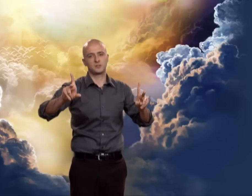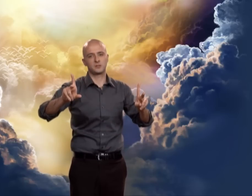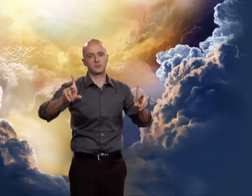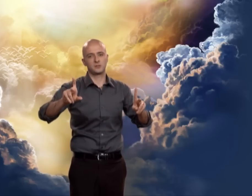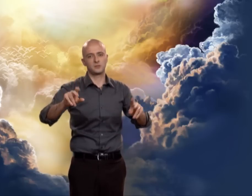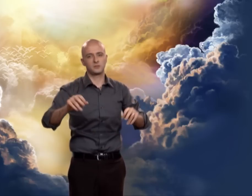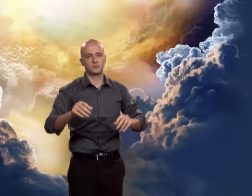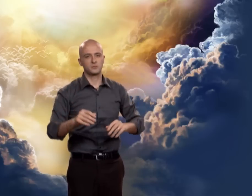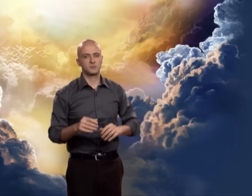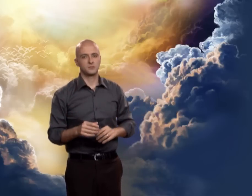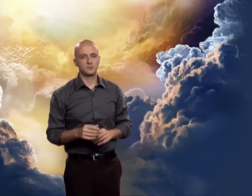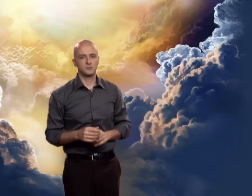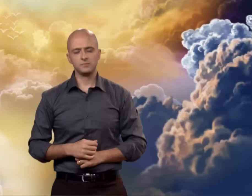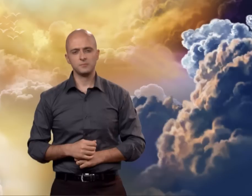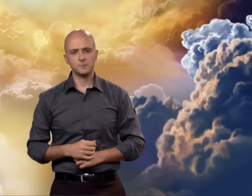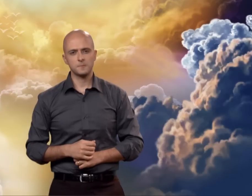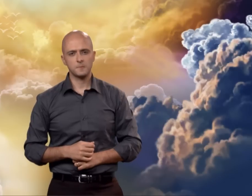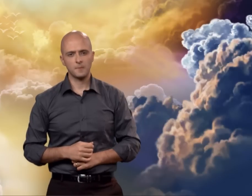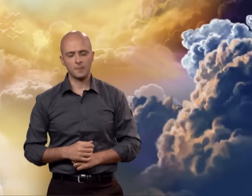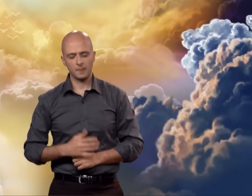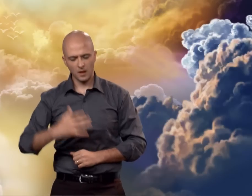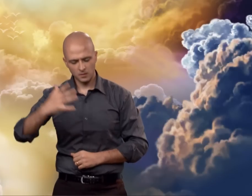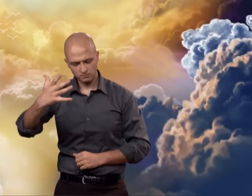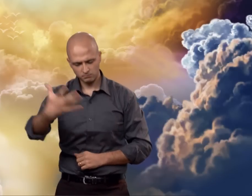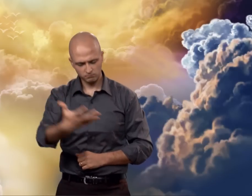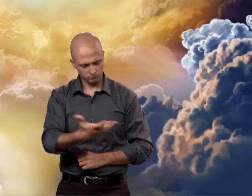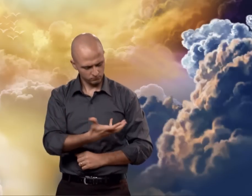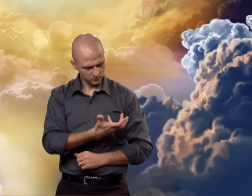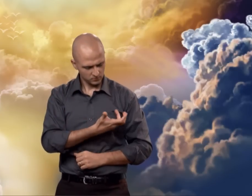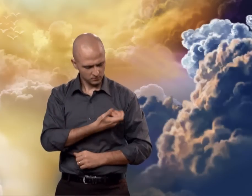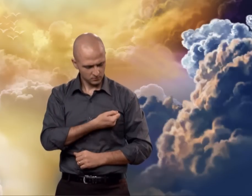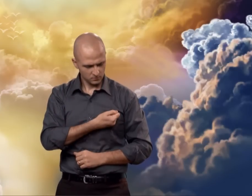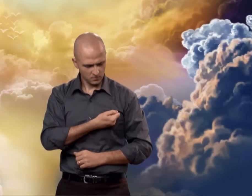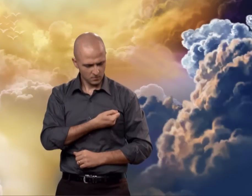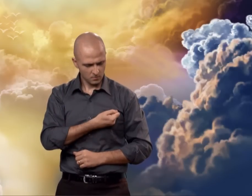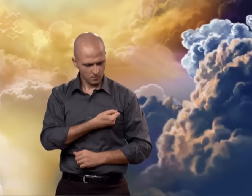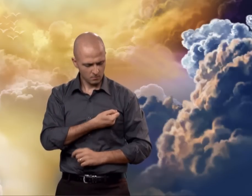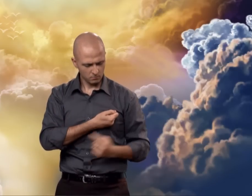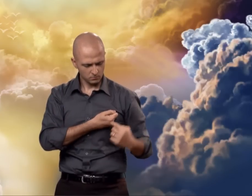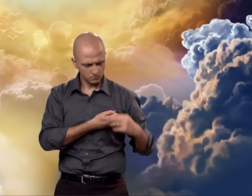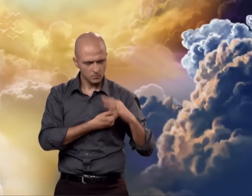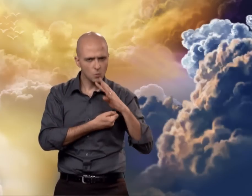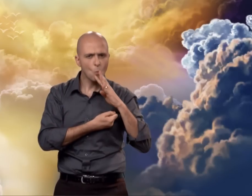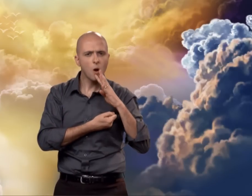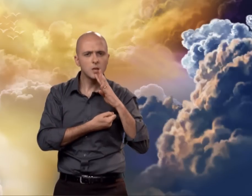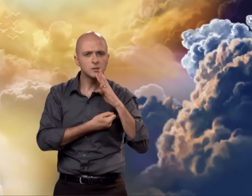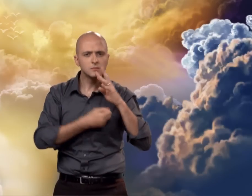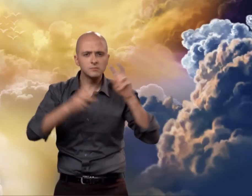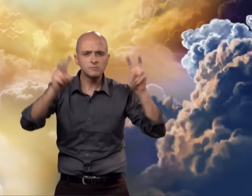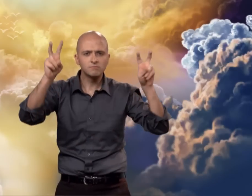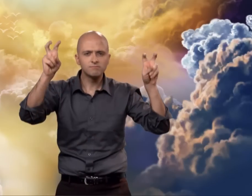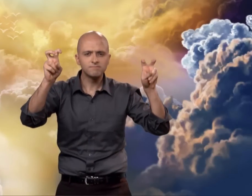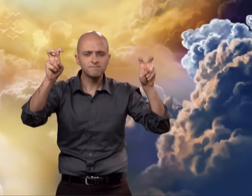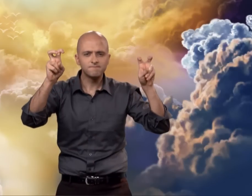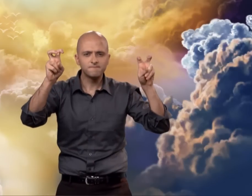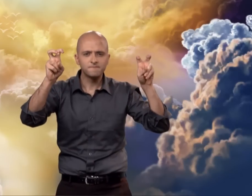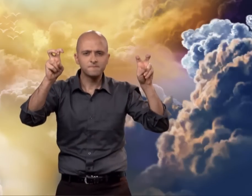que têm sede. O vencedor herdará tudo isto, e eu serei seu Deus, e ele será meu filho.